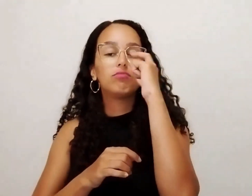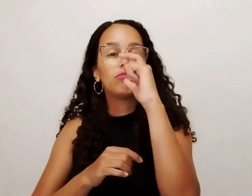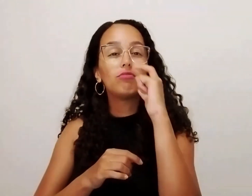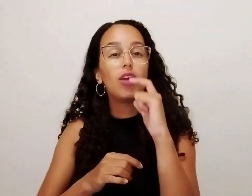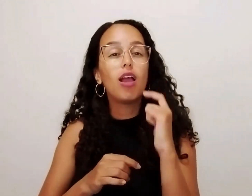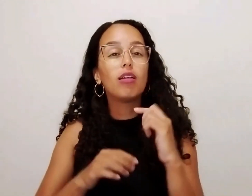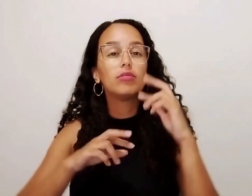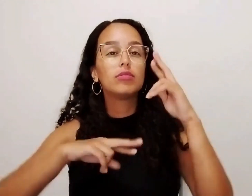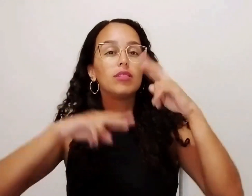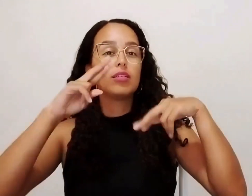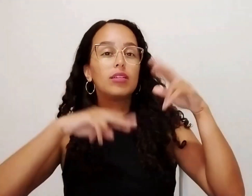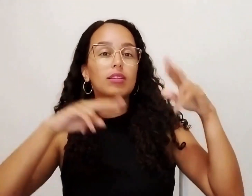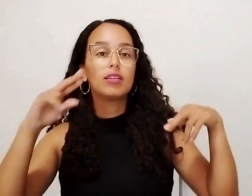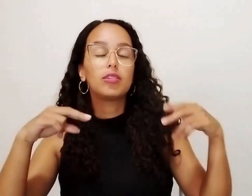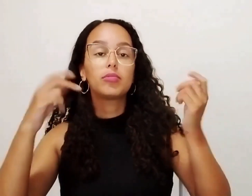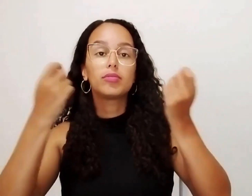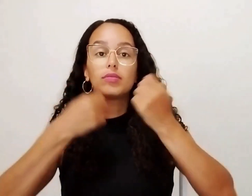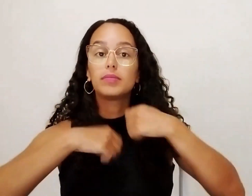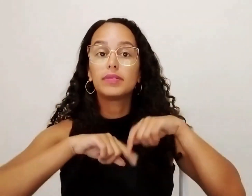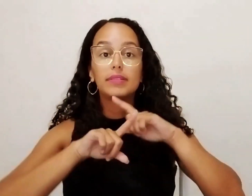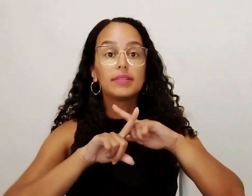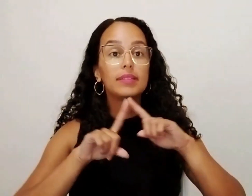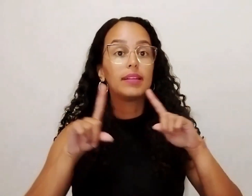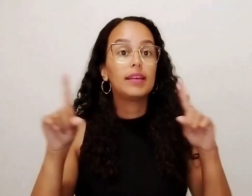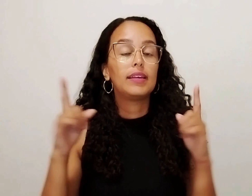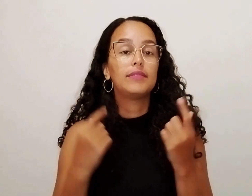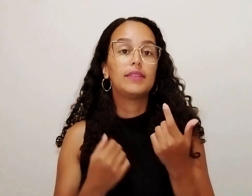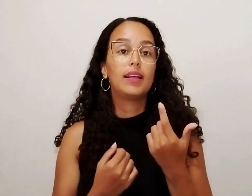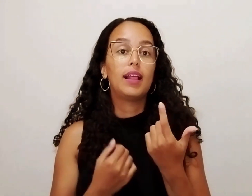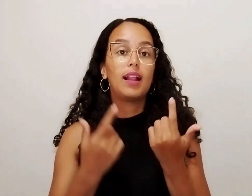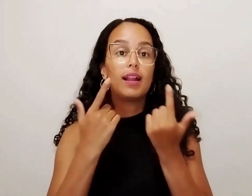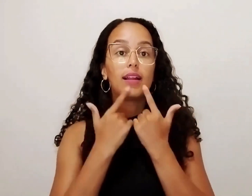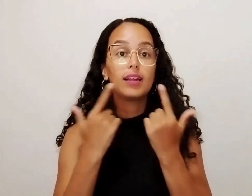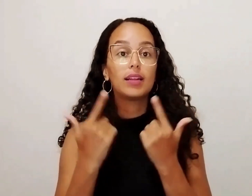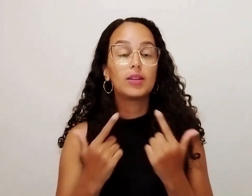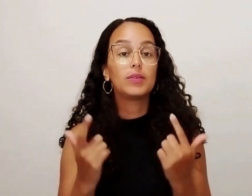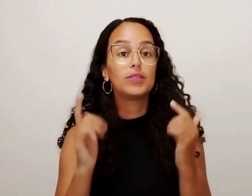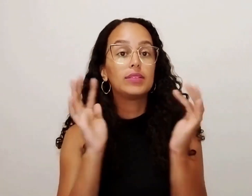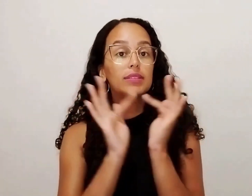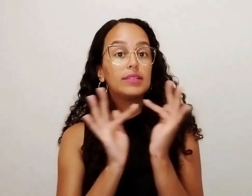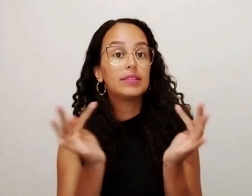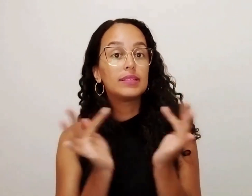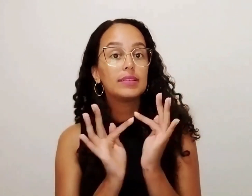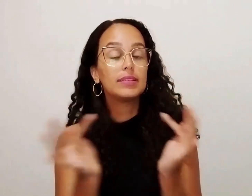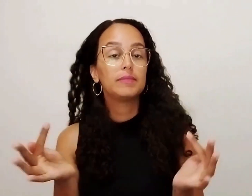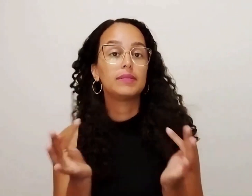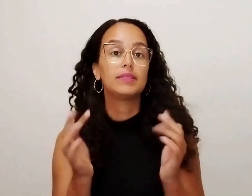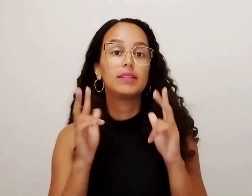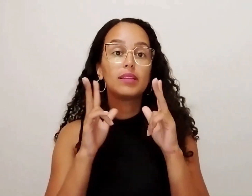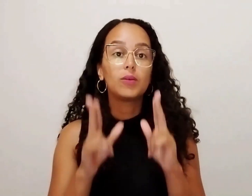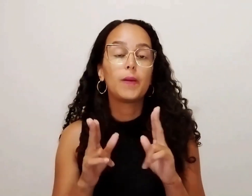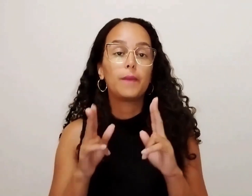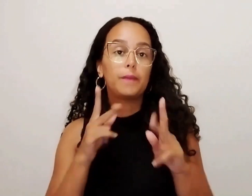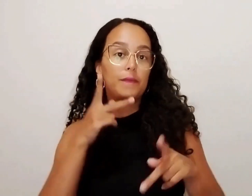Brasil. Neste texto, Mário de Andrade também critica as regras rígidas e a